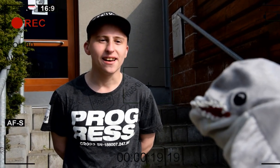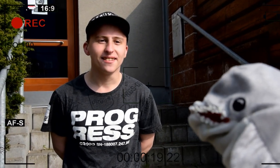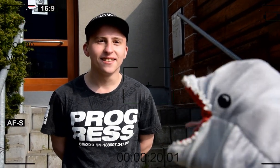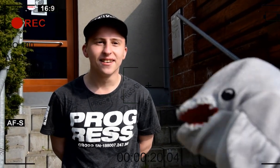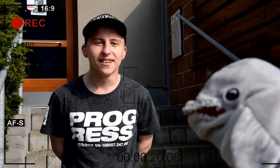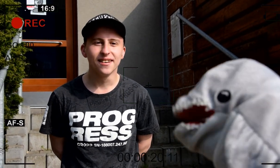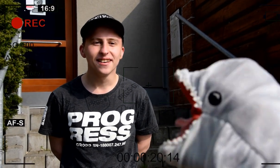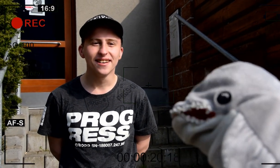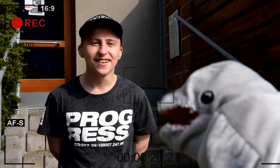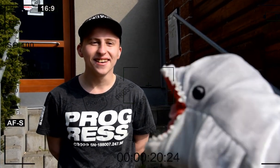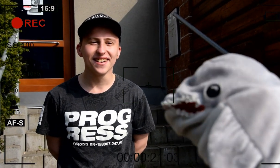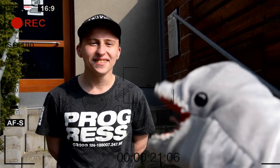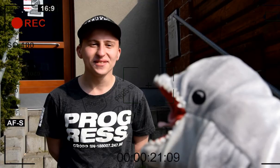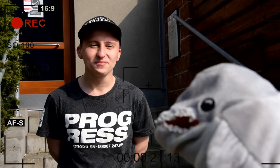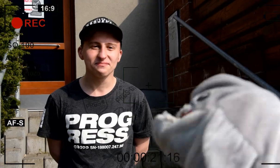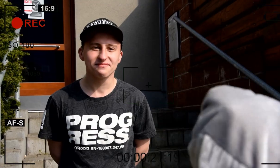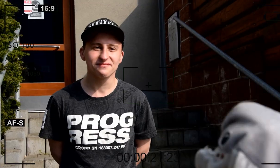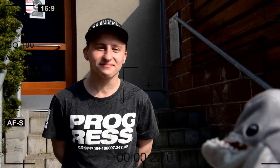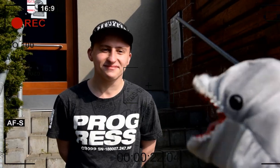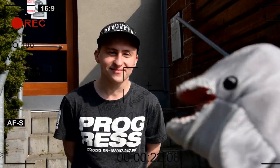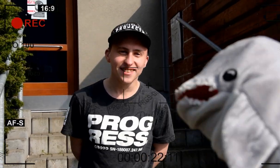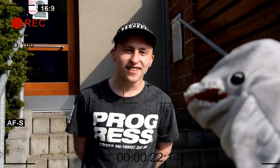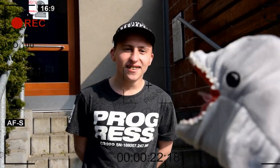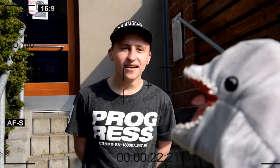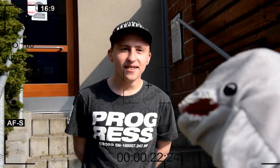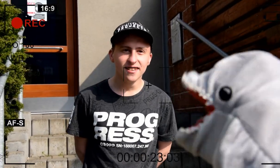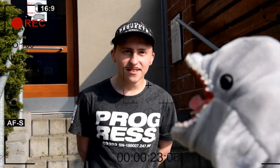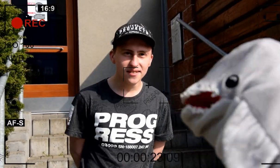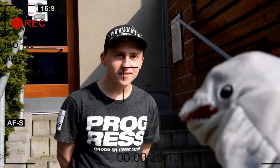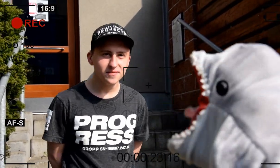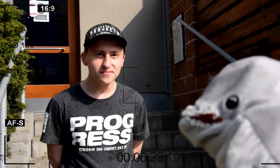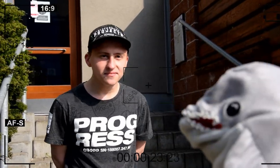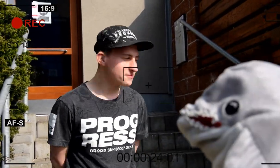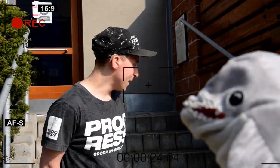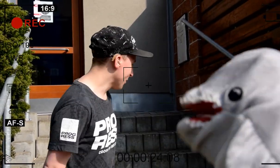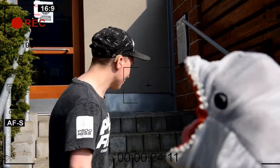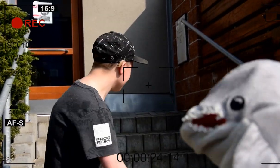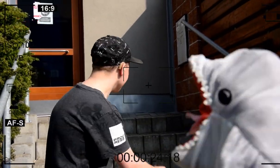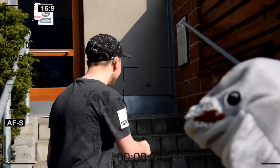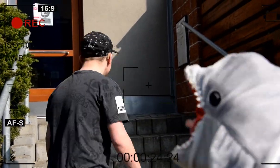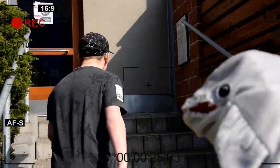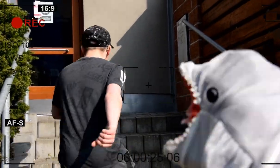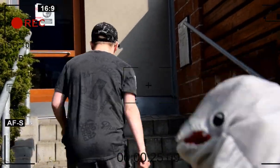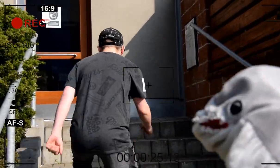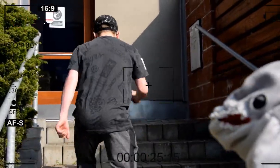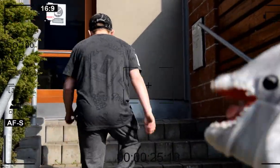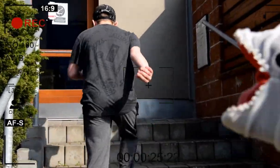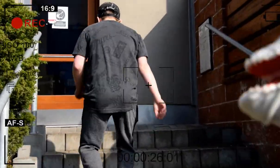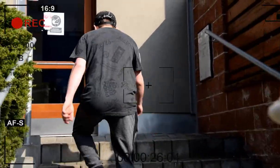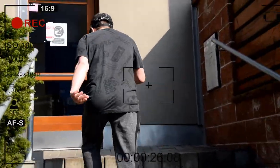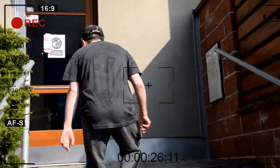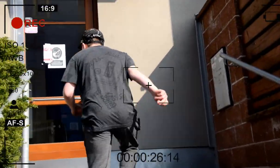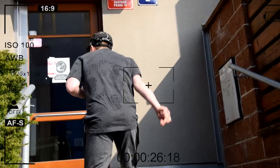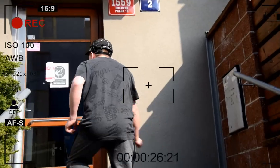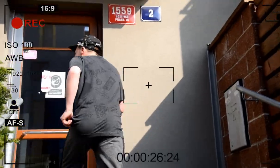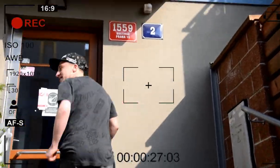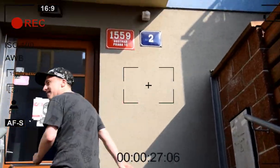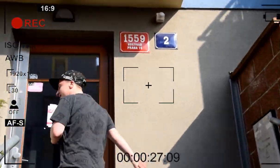Je mi to úplně jedno, tak pojďme se učit. Jdi nahoru do těch dveří a naraž do nich. Dobro. Ančoj, pracuj.